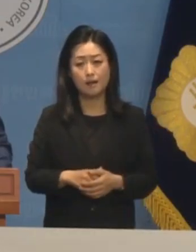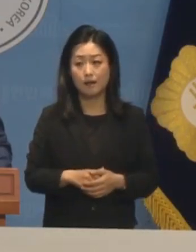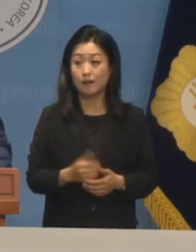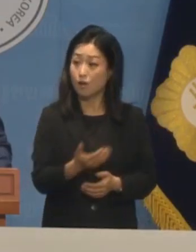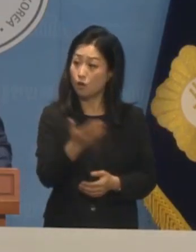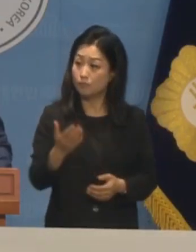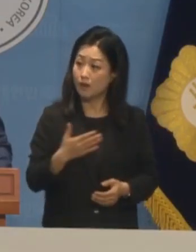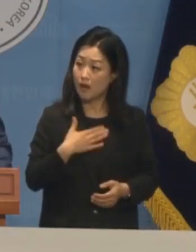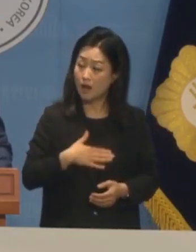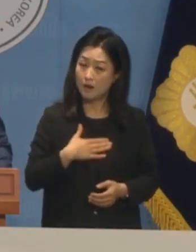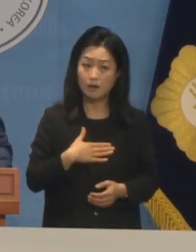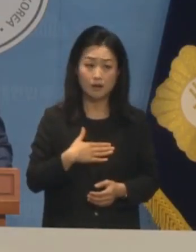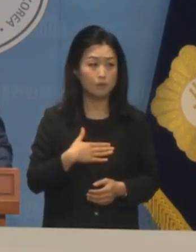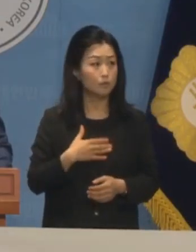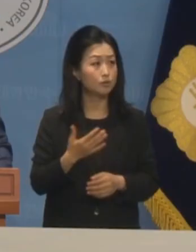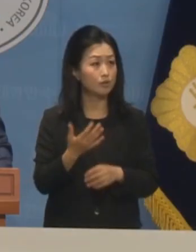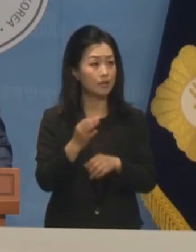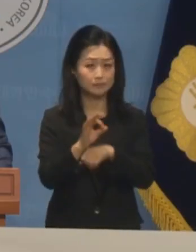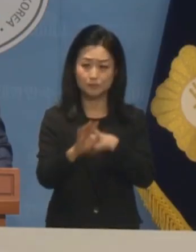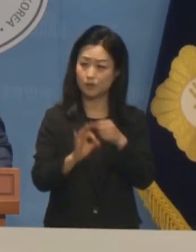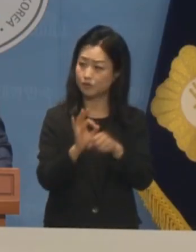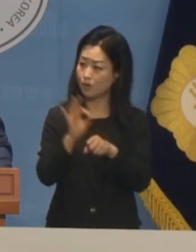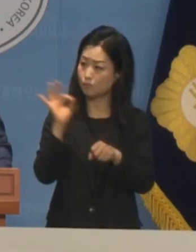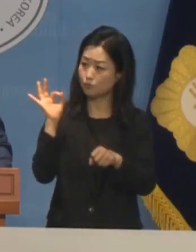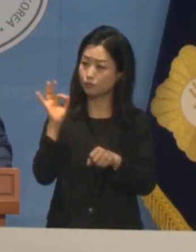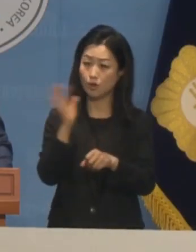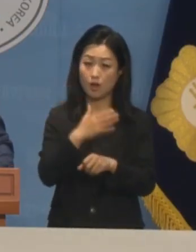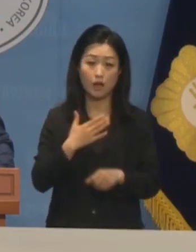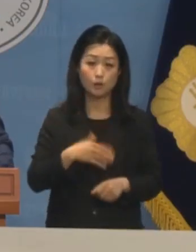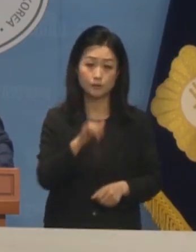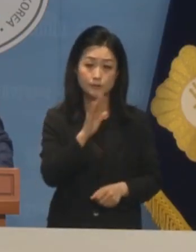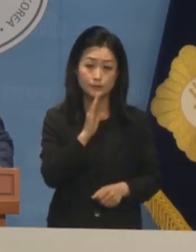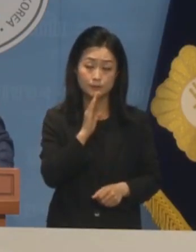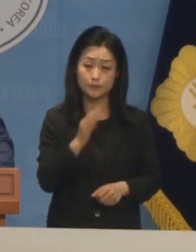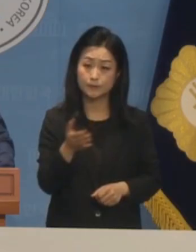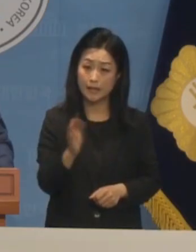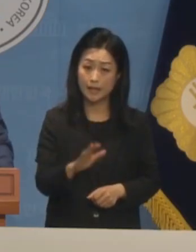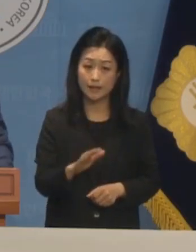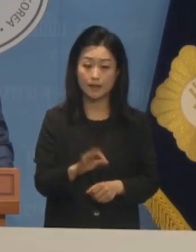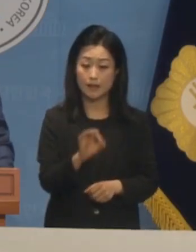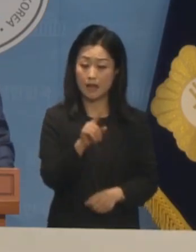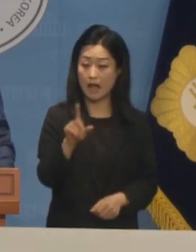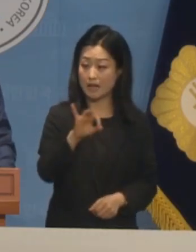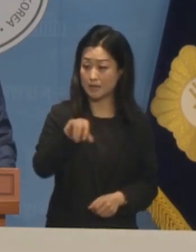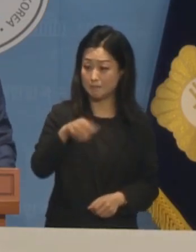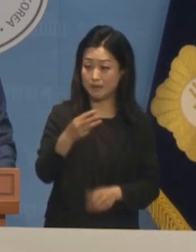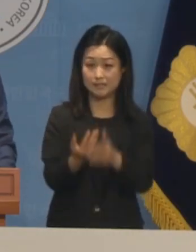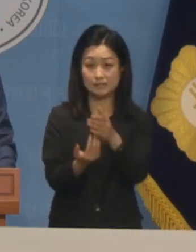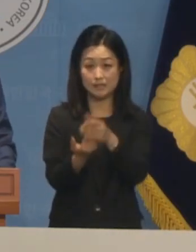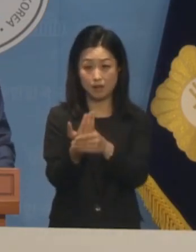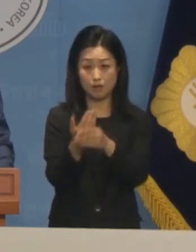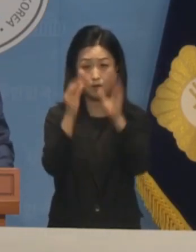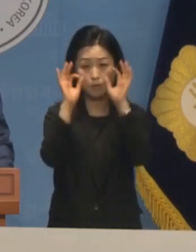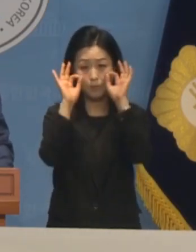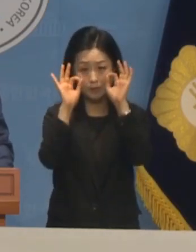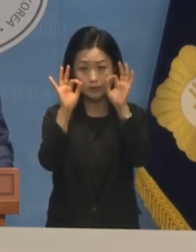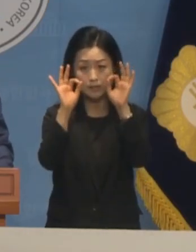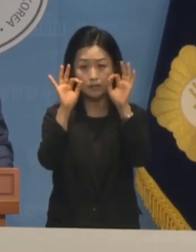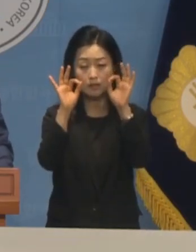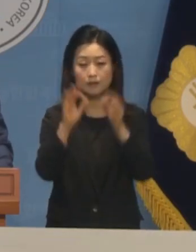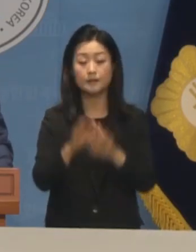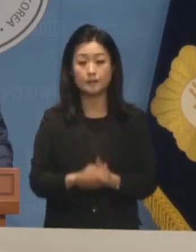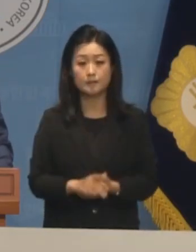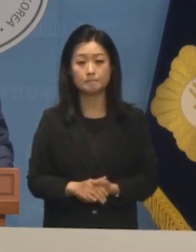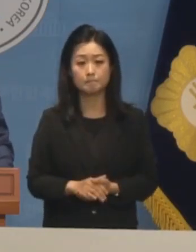알려진 것만 해도 벌써 10여 년이 지났습니다. 그럼에도 불구하고 이번에 아이밀 사건을 통해서 볼 수 있는